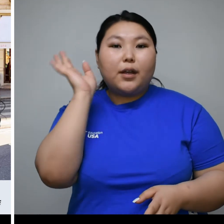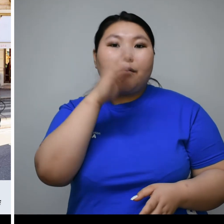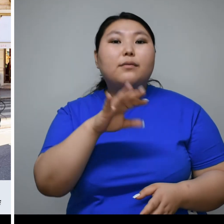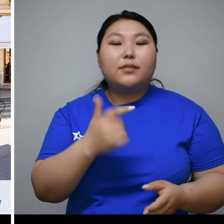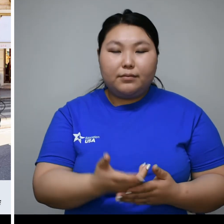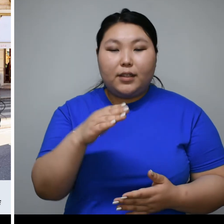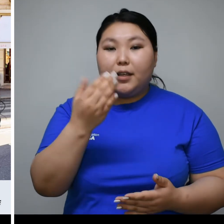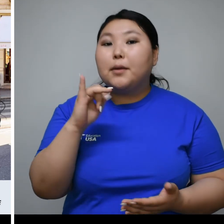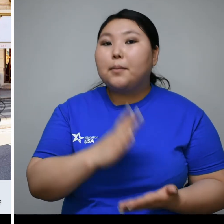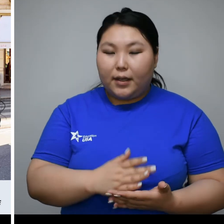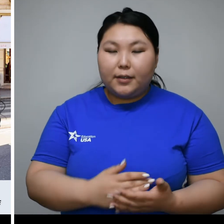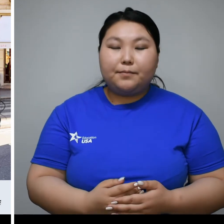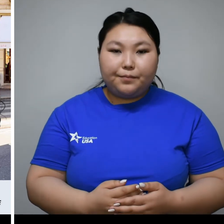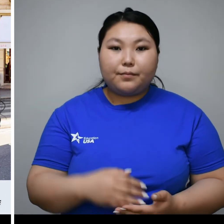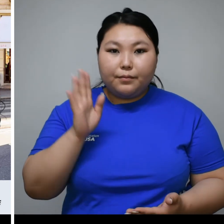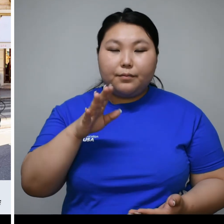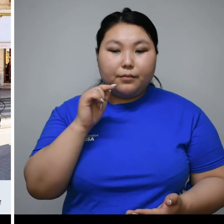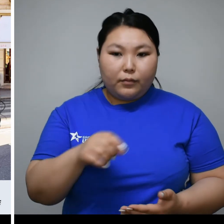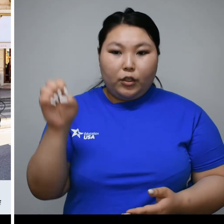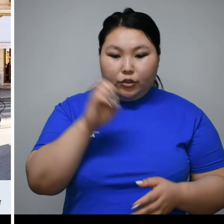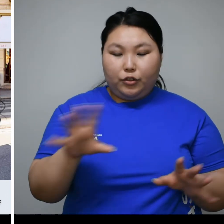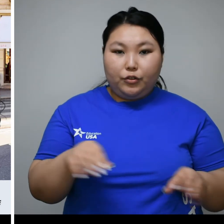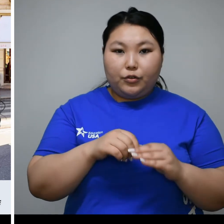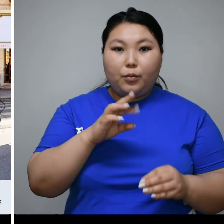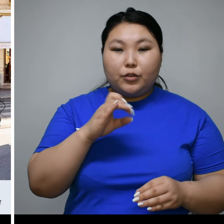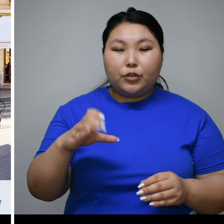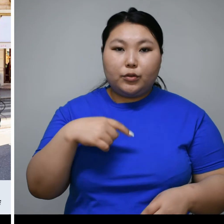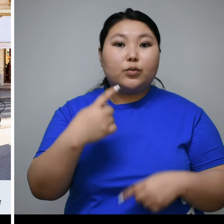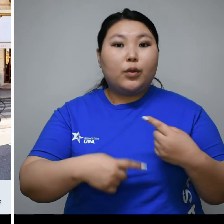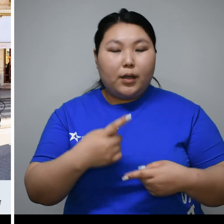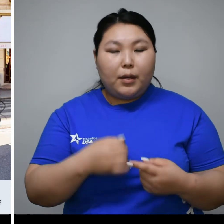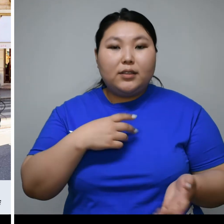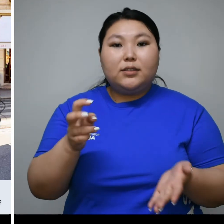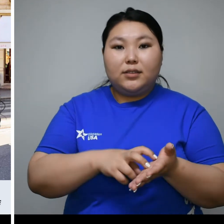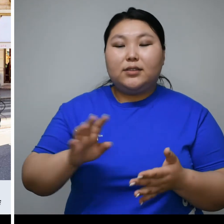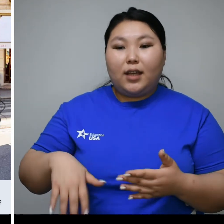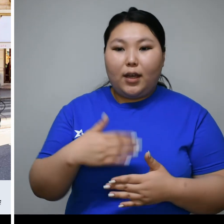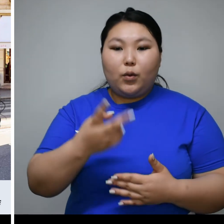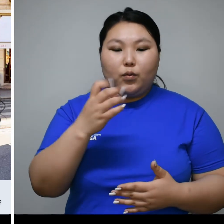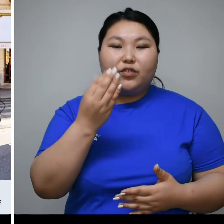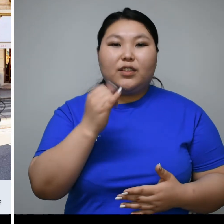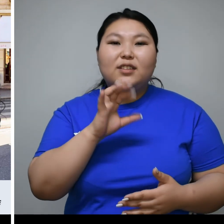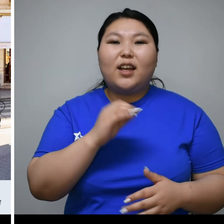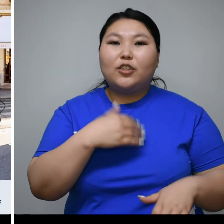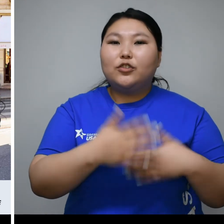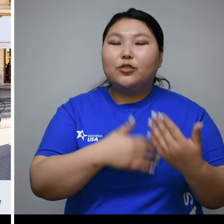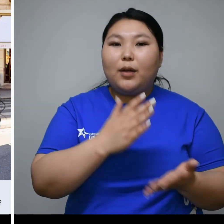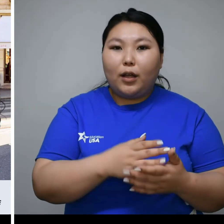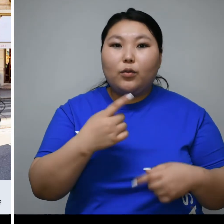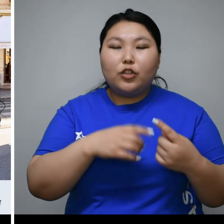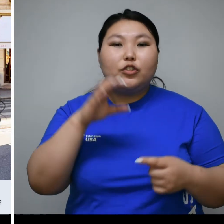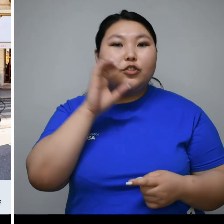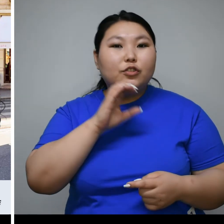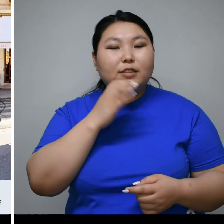сурахаар явдаг юм байна. Тэгэхээр энэ ерөнхийдөө процессынхоо талаар тэгээд тэнцсэний дараах үе шат одоо хэрхэн өрнөж байгаа